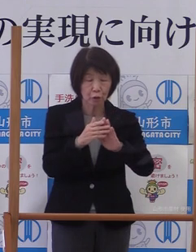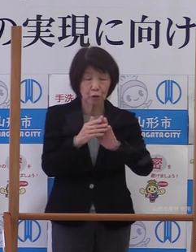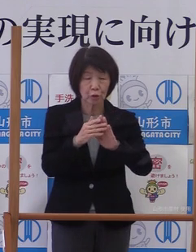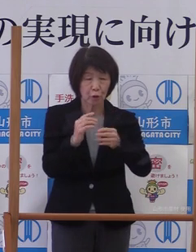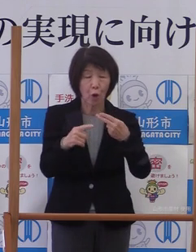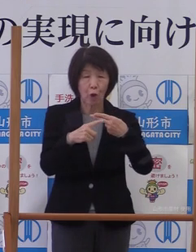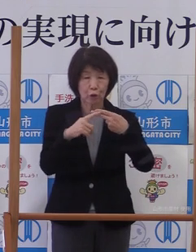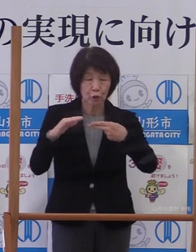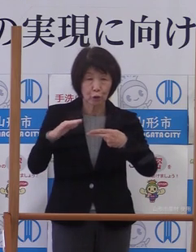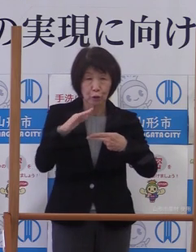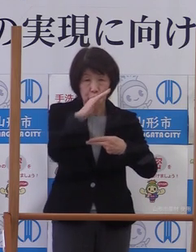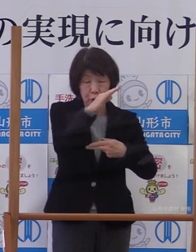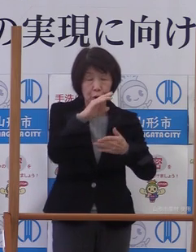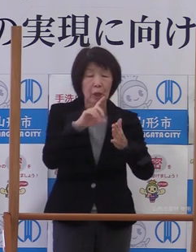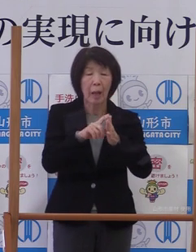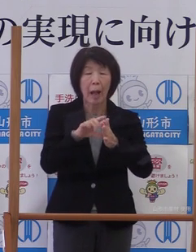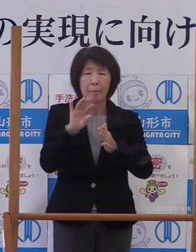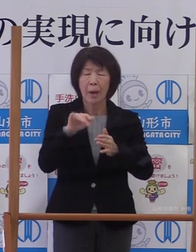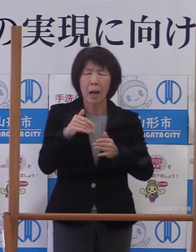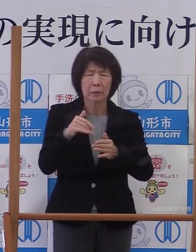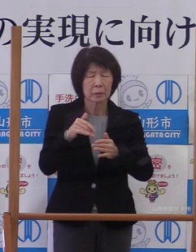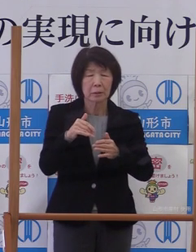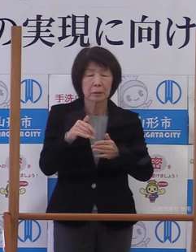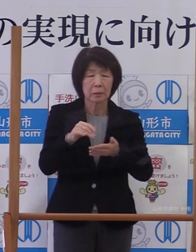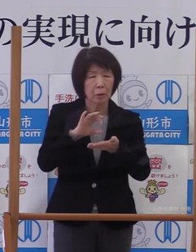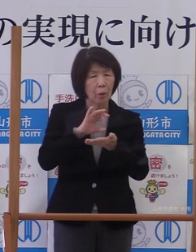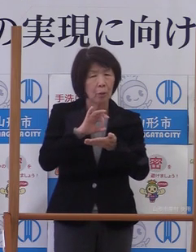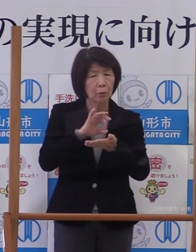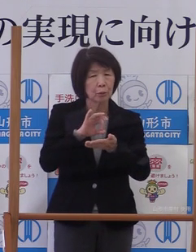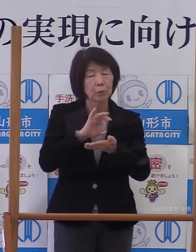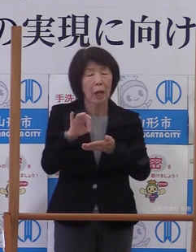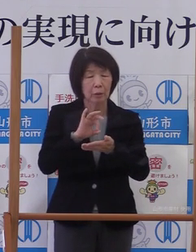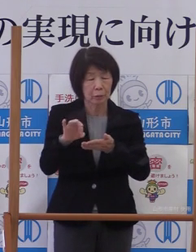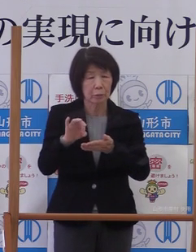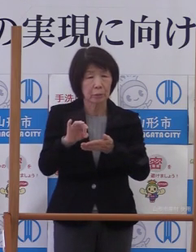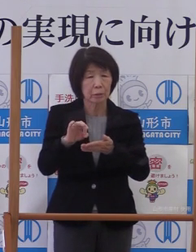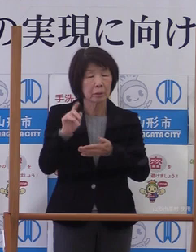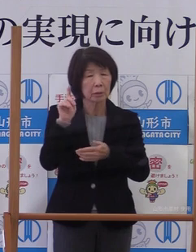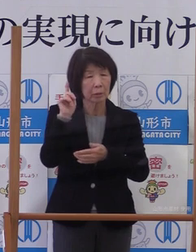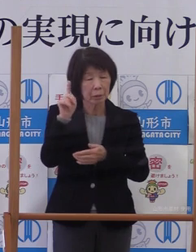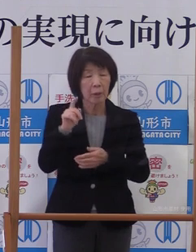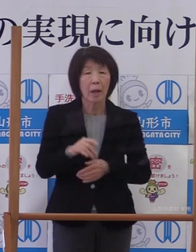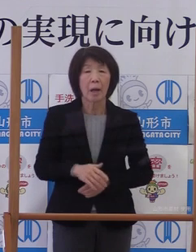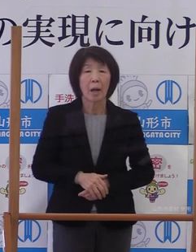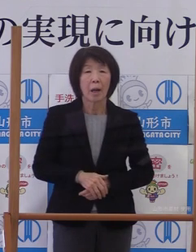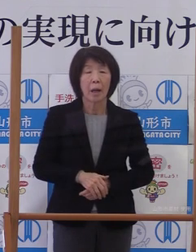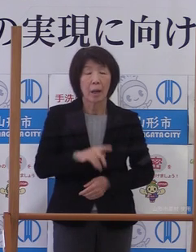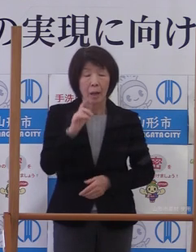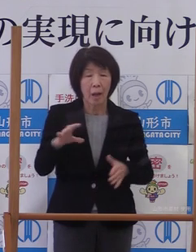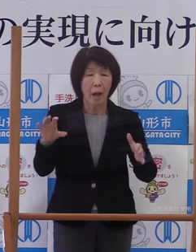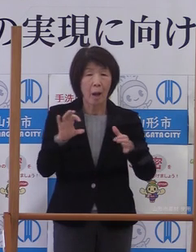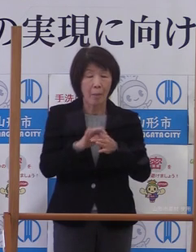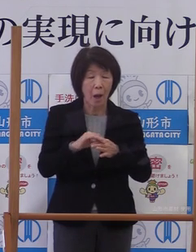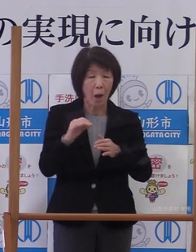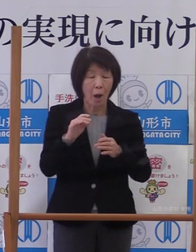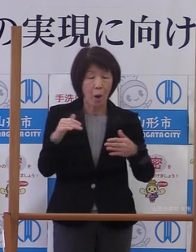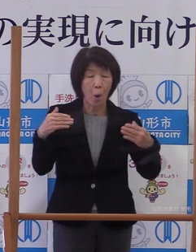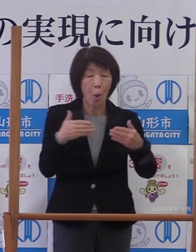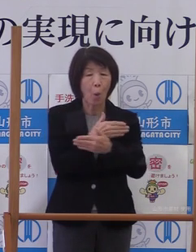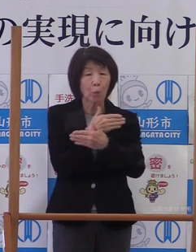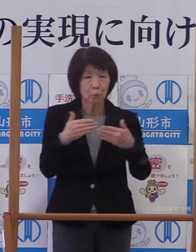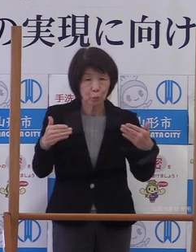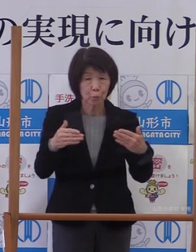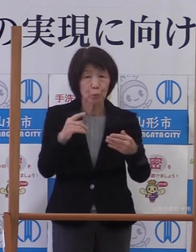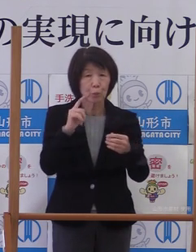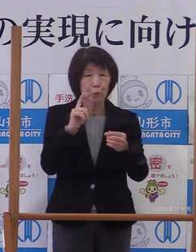では、MaaSの導入に向けた検討を行うとともに、交通結節線とこれを結ぶ公共交通の具現化に